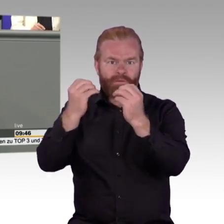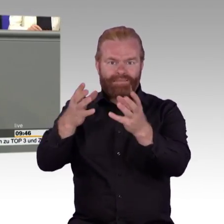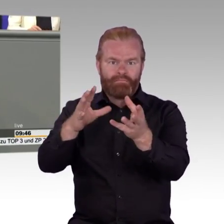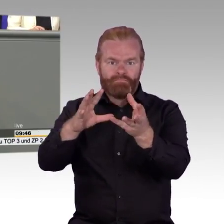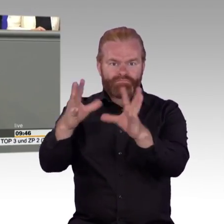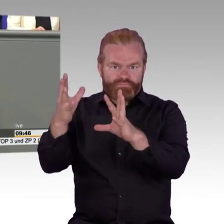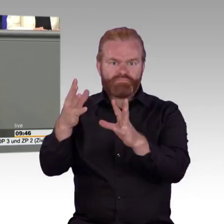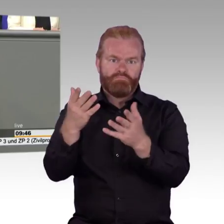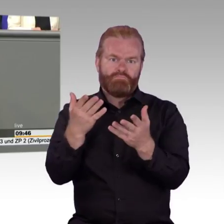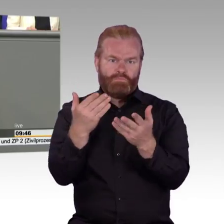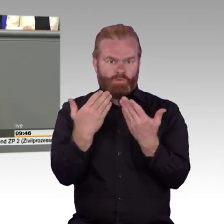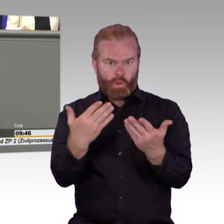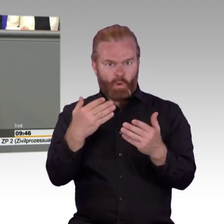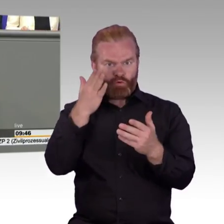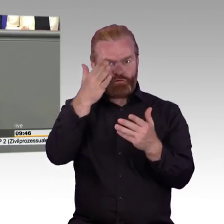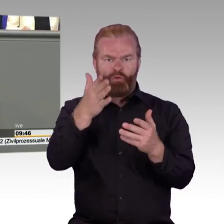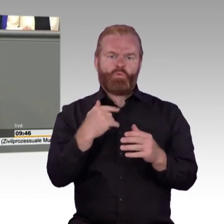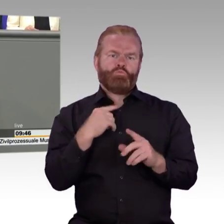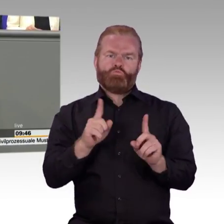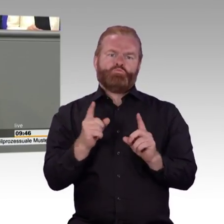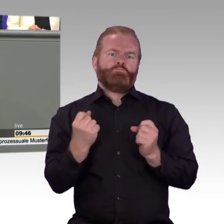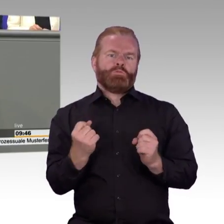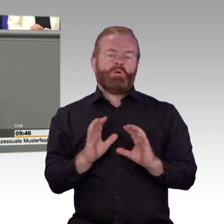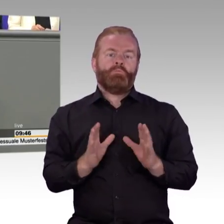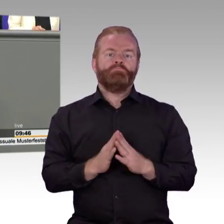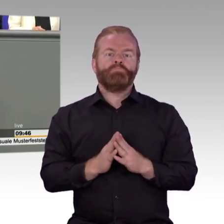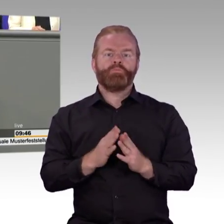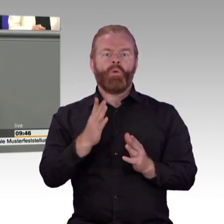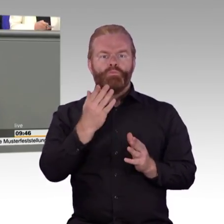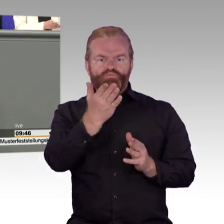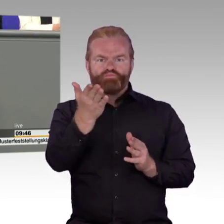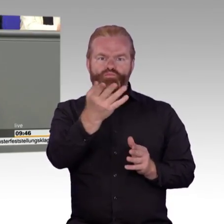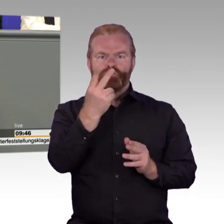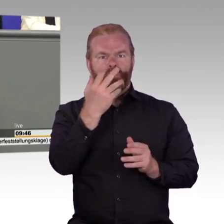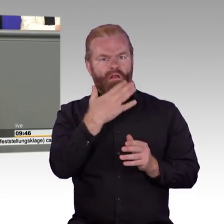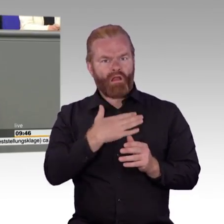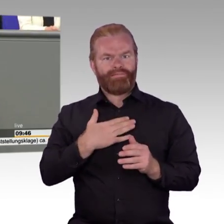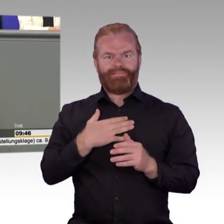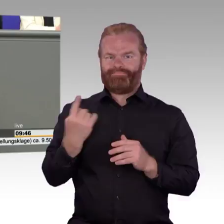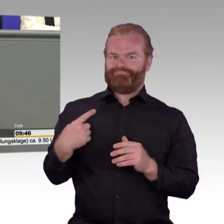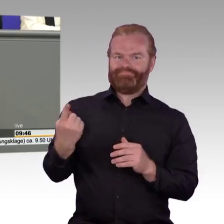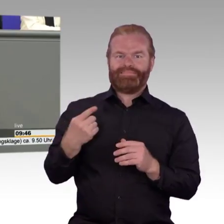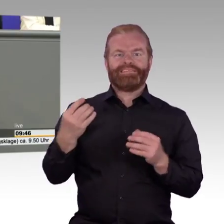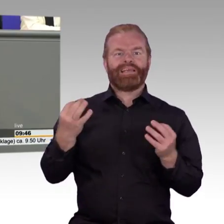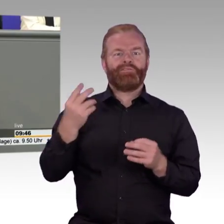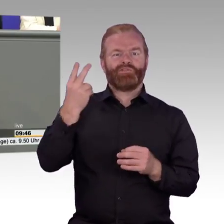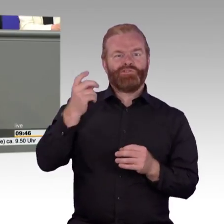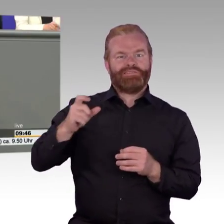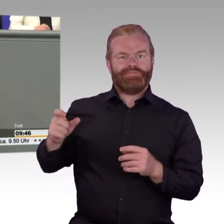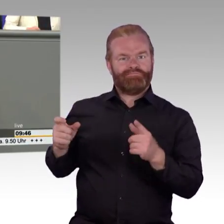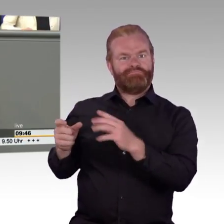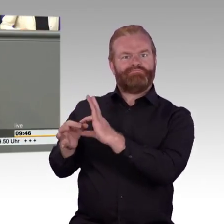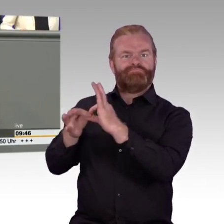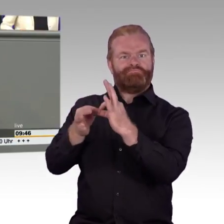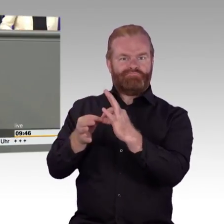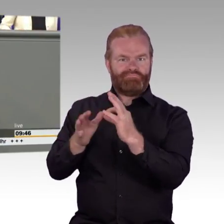vorstellen, aber gerade was diesen letzten Punkt, die Frage der individuellen Leistungszugangs sozusagen angeht, da waren die sehr klar, da haben sie